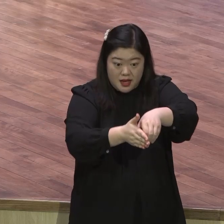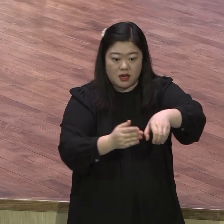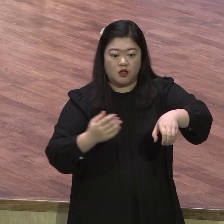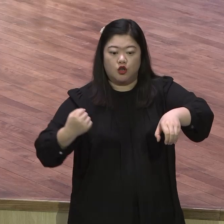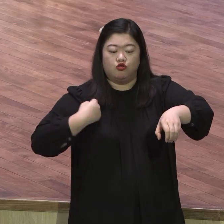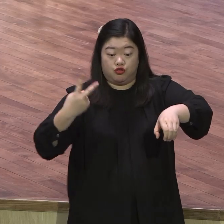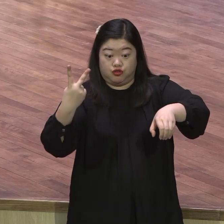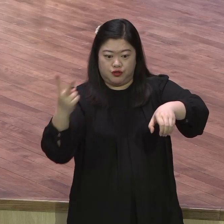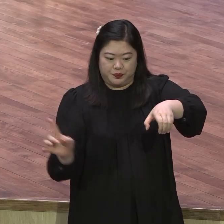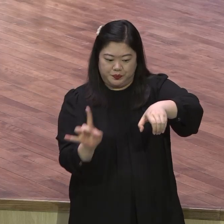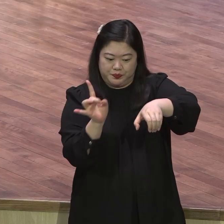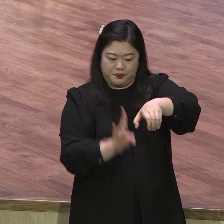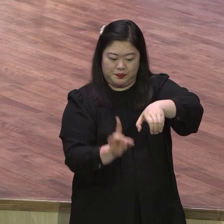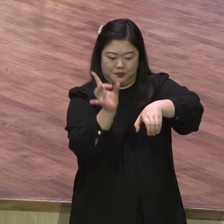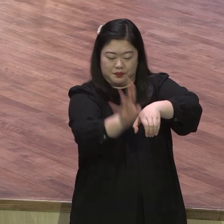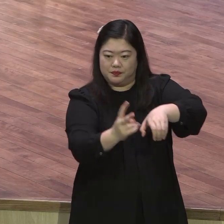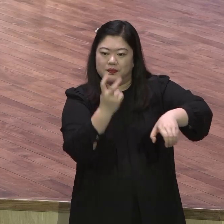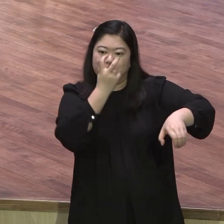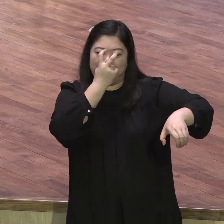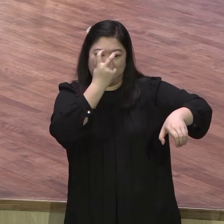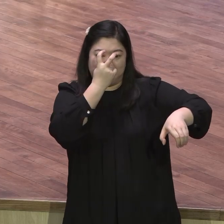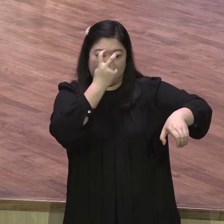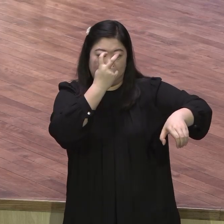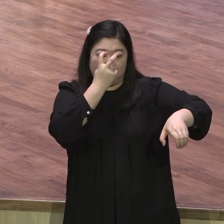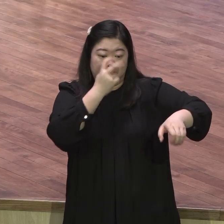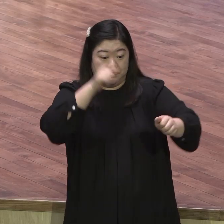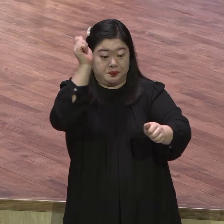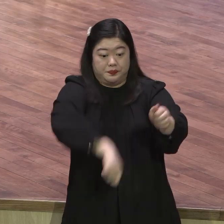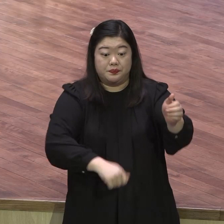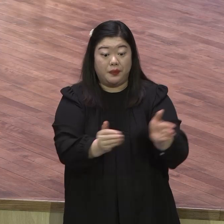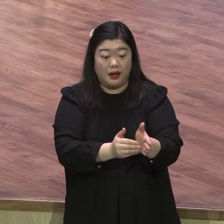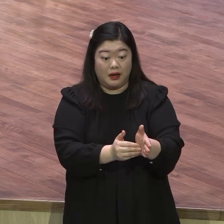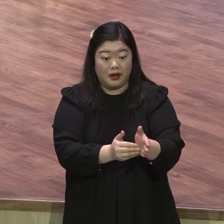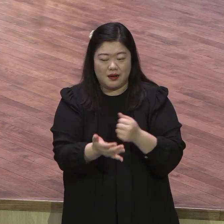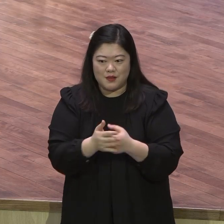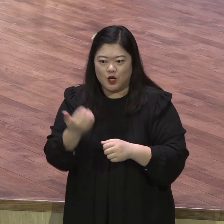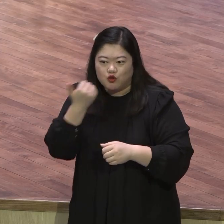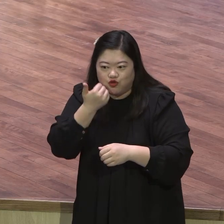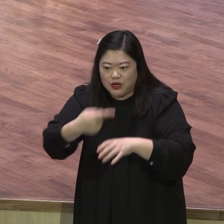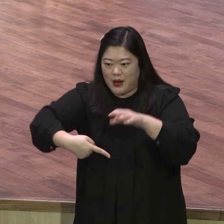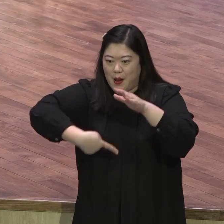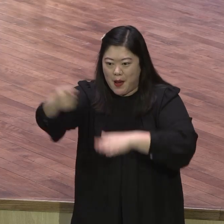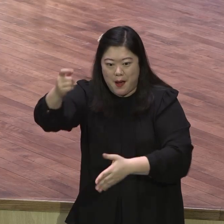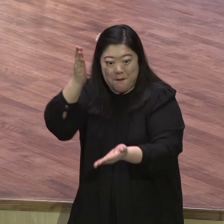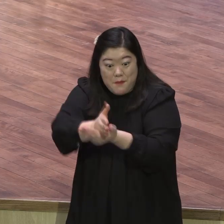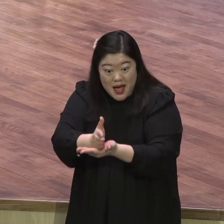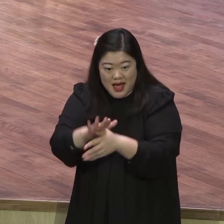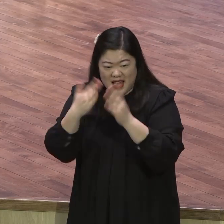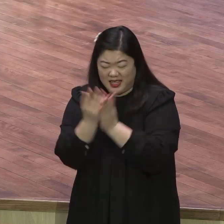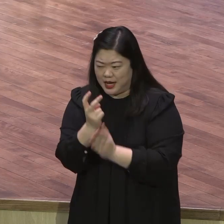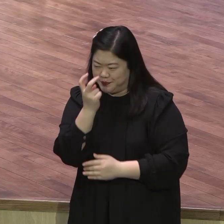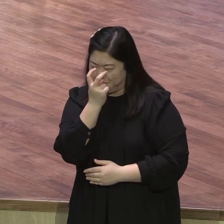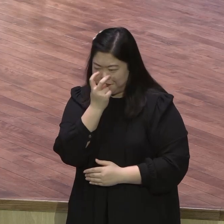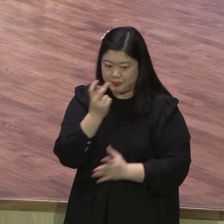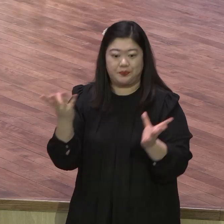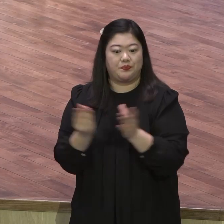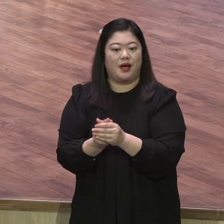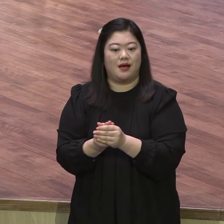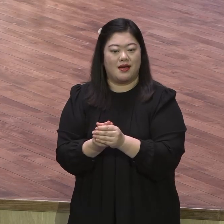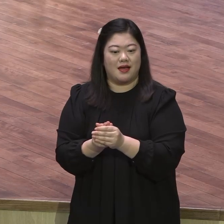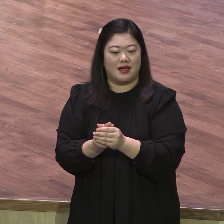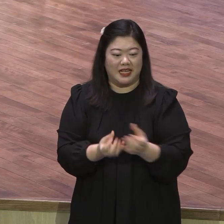완전히 로마 군병들로 무덤에 임봉을 쳐놓고 절대로 황제이외에 손 못돼서 물 못 쳐놓고